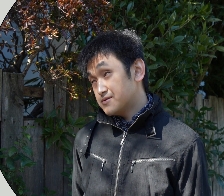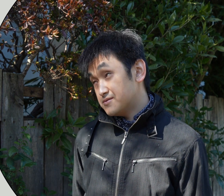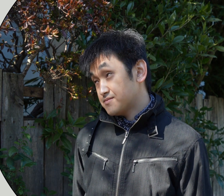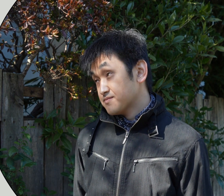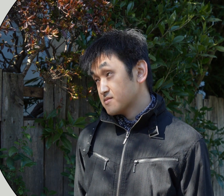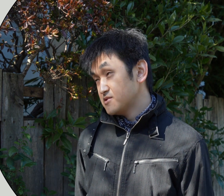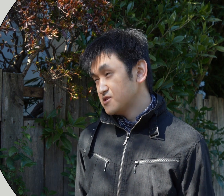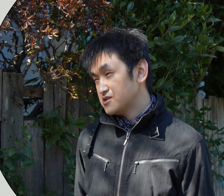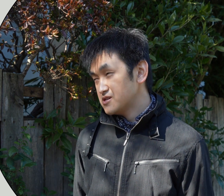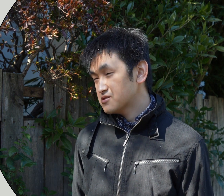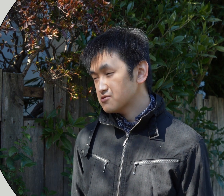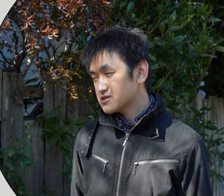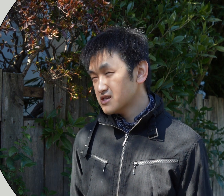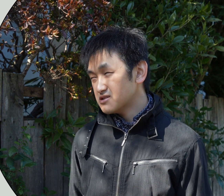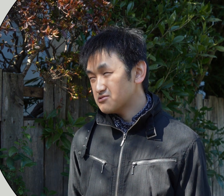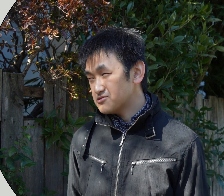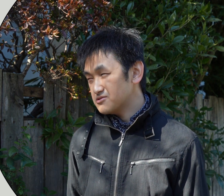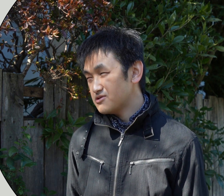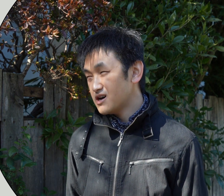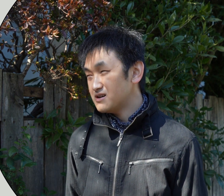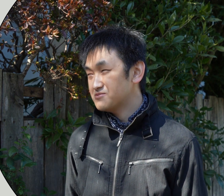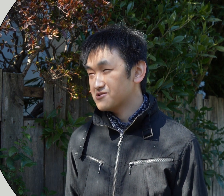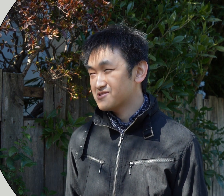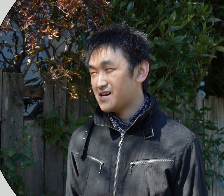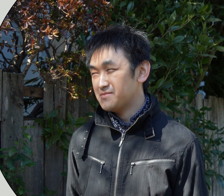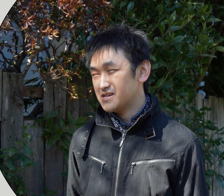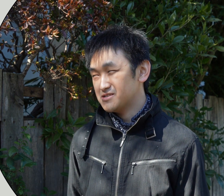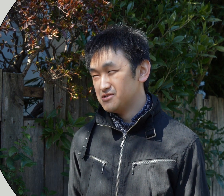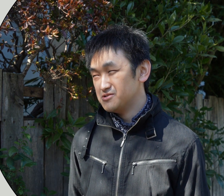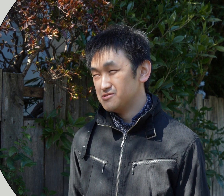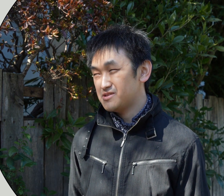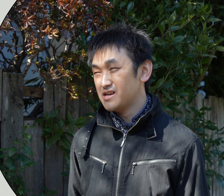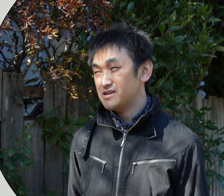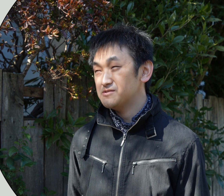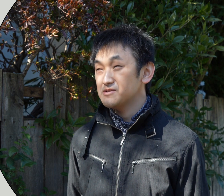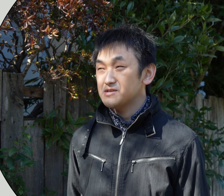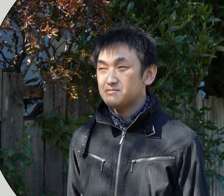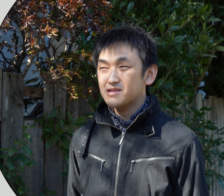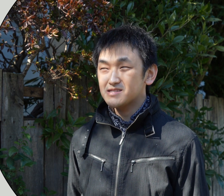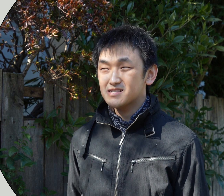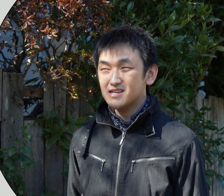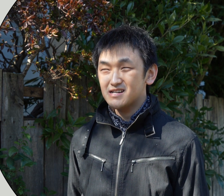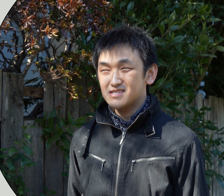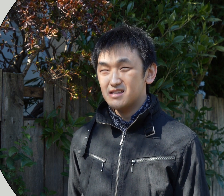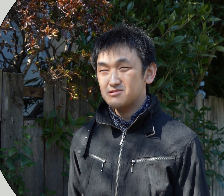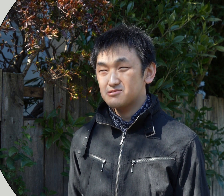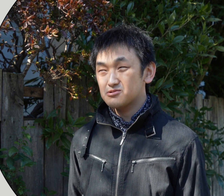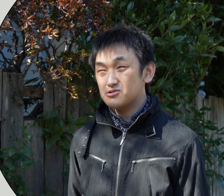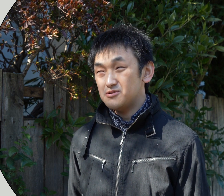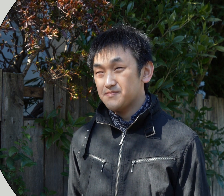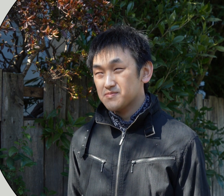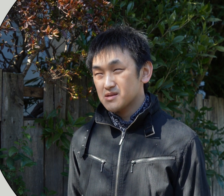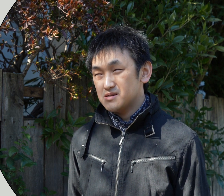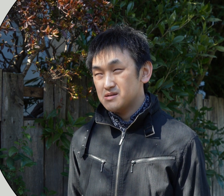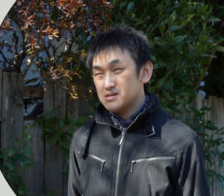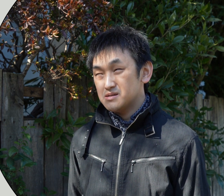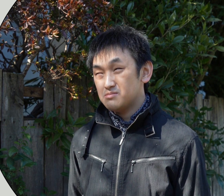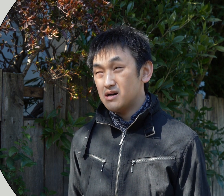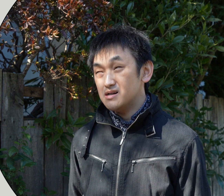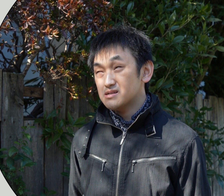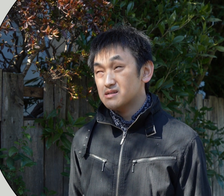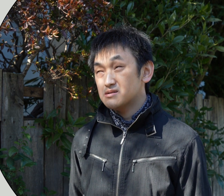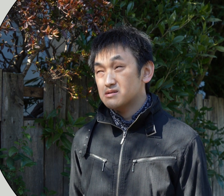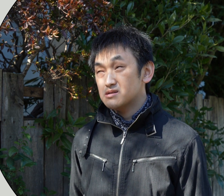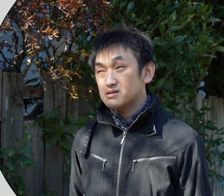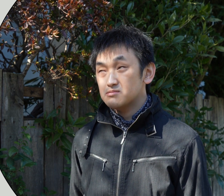はいえっと好きなことはプログラミングでまなんで好きかって言うと